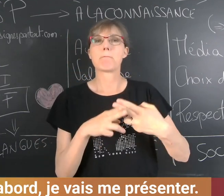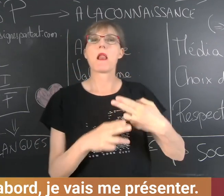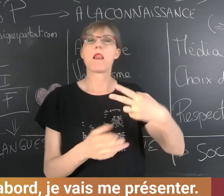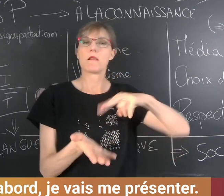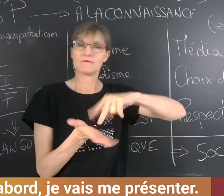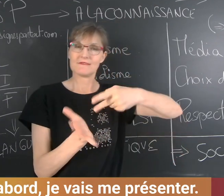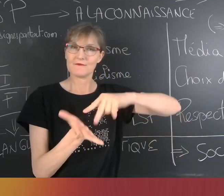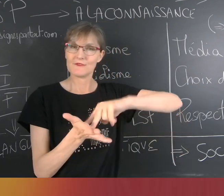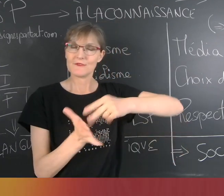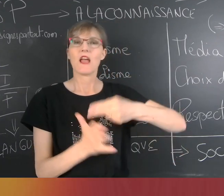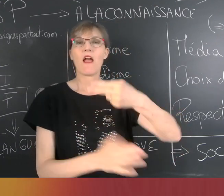je vais me présenter.